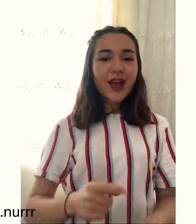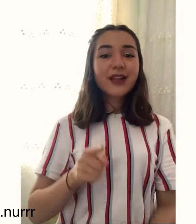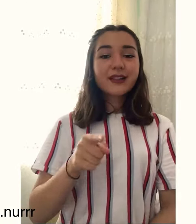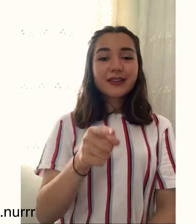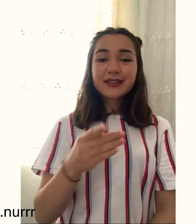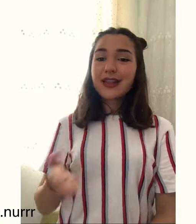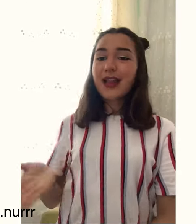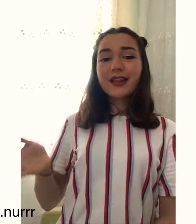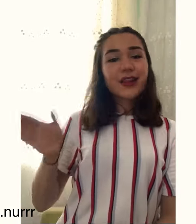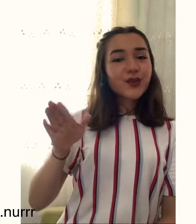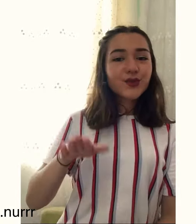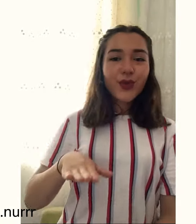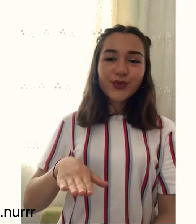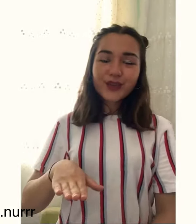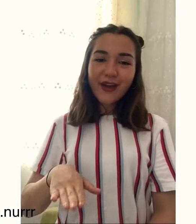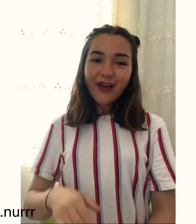kaldı senden sonra